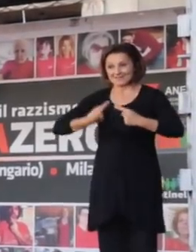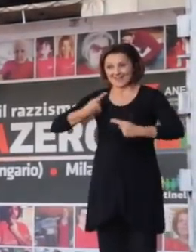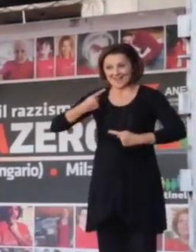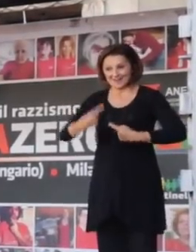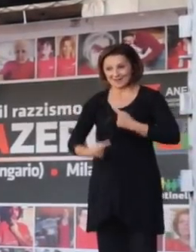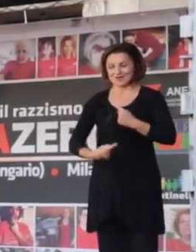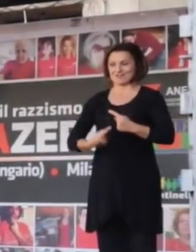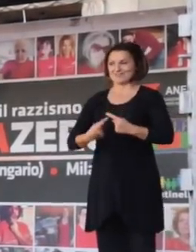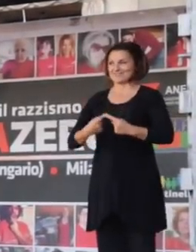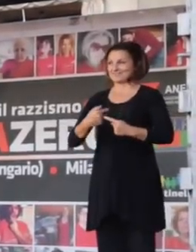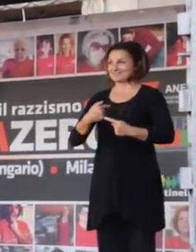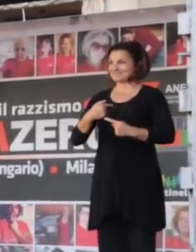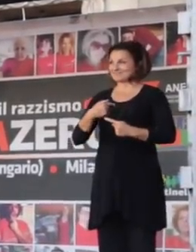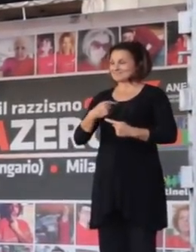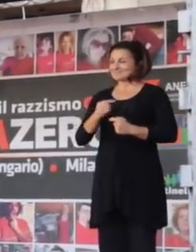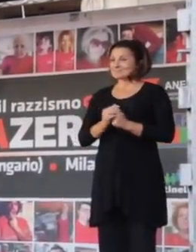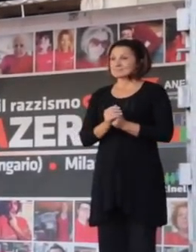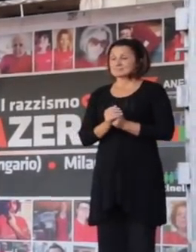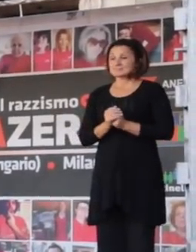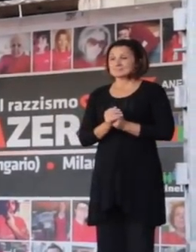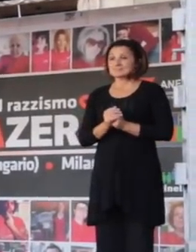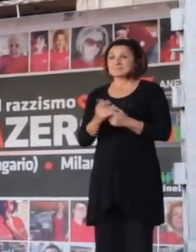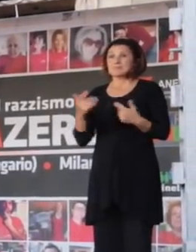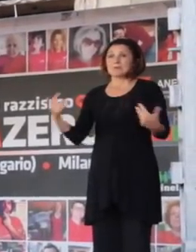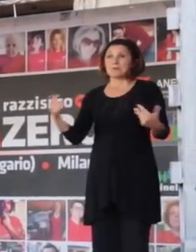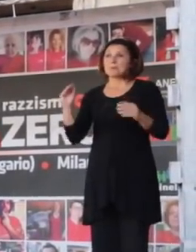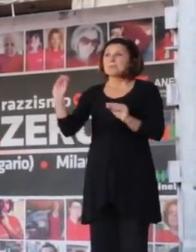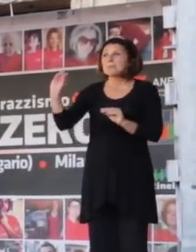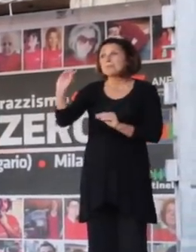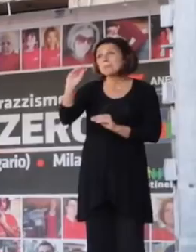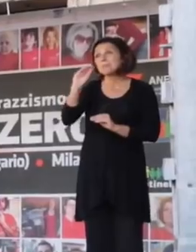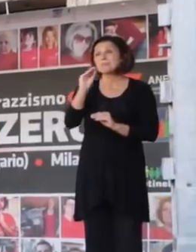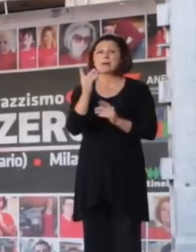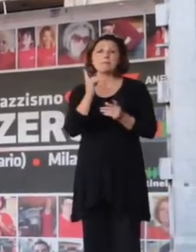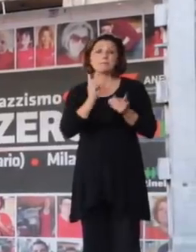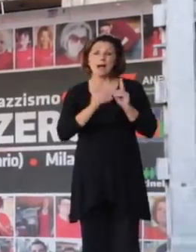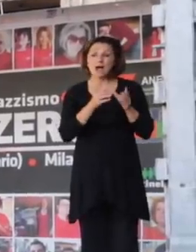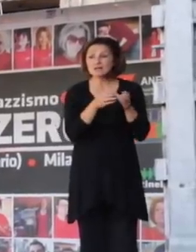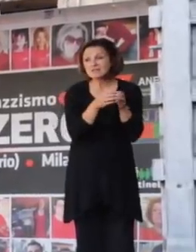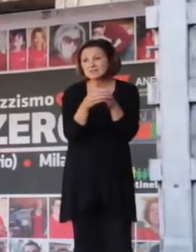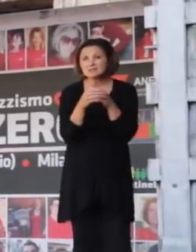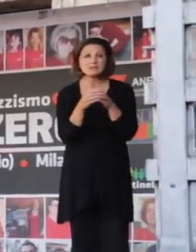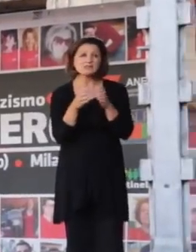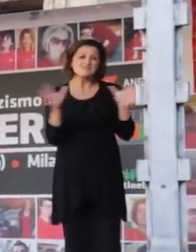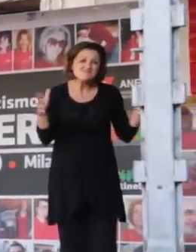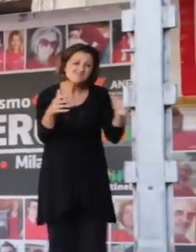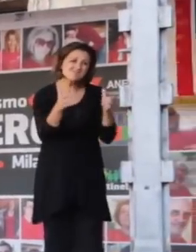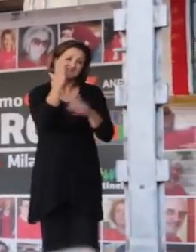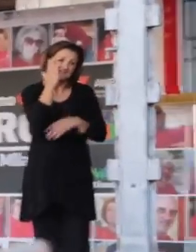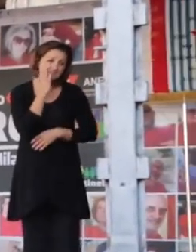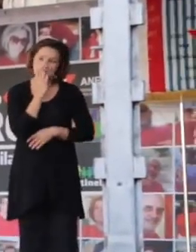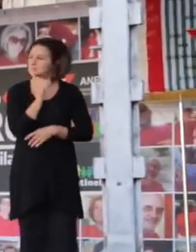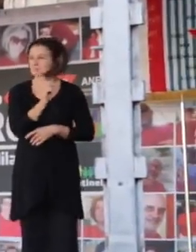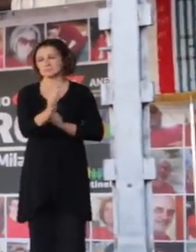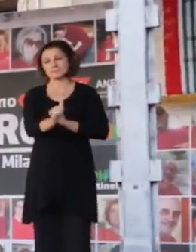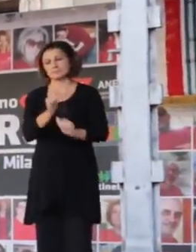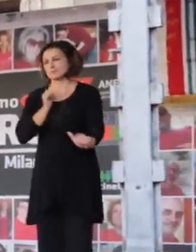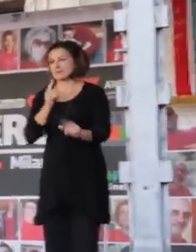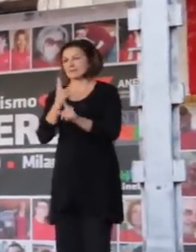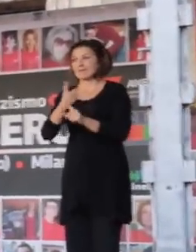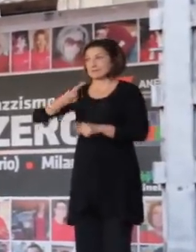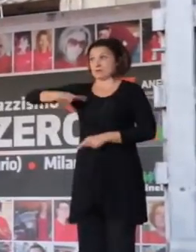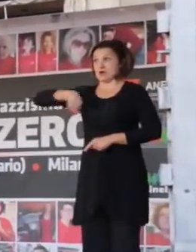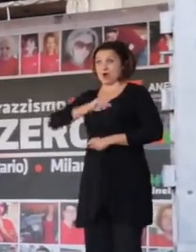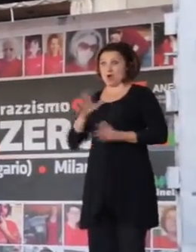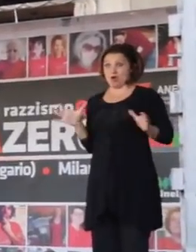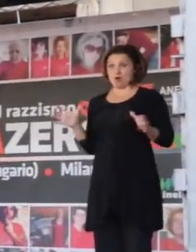e sempre di più. Io credo, prima ancora che chiedere unità ai partiti, dobbiamo trovare la forza e la volontà di unirci